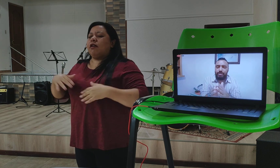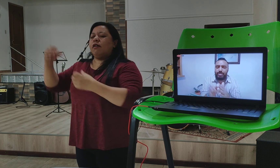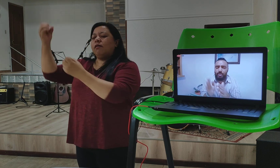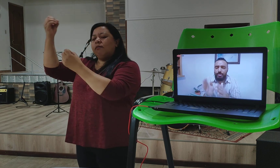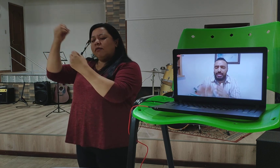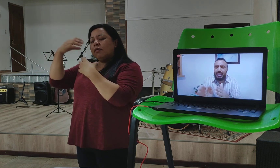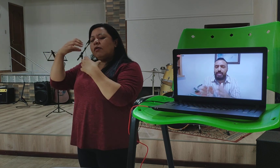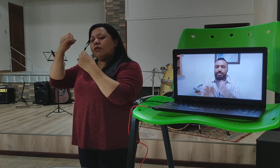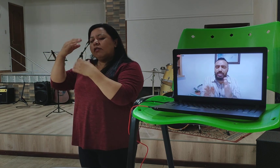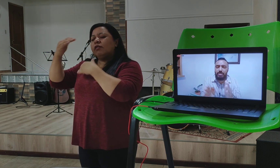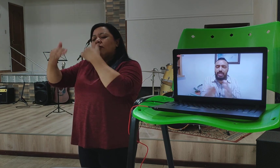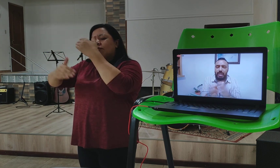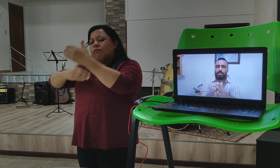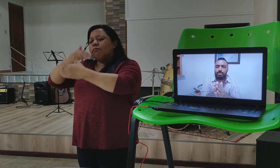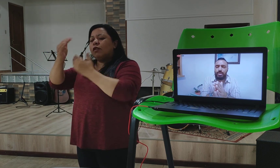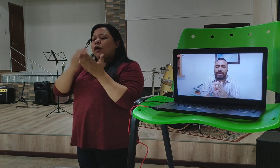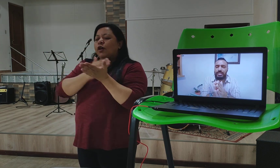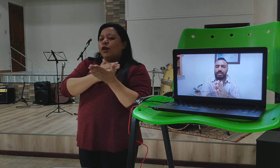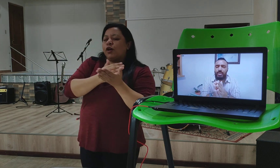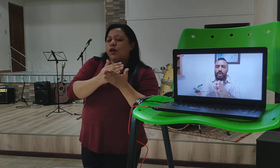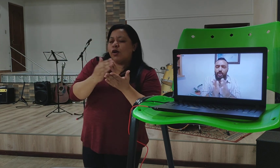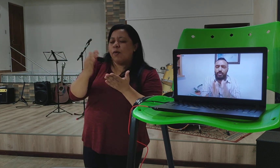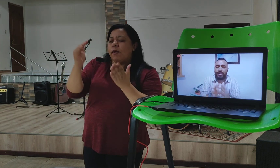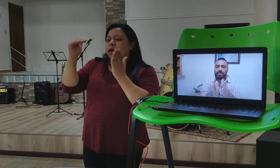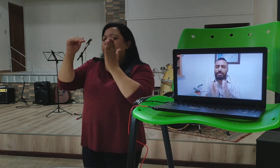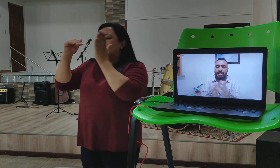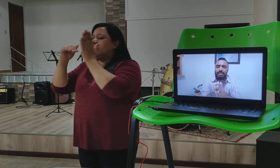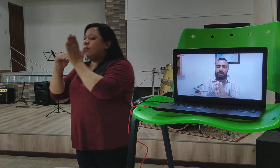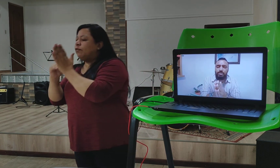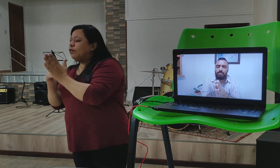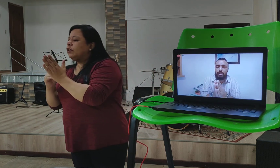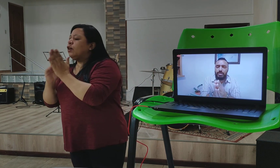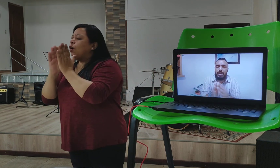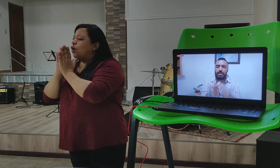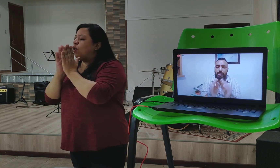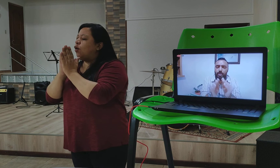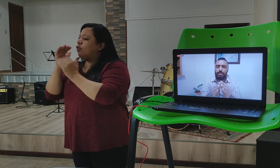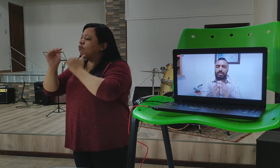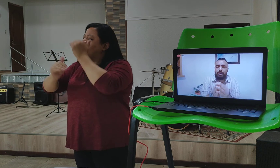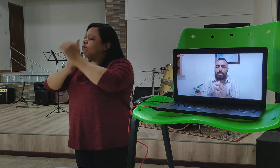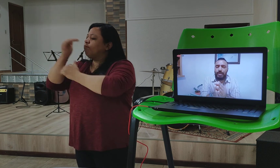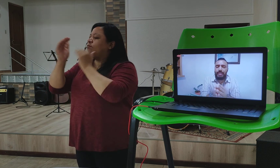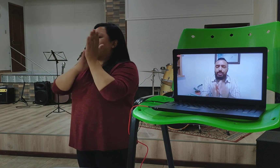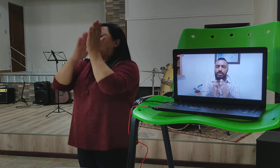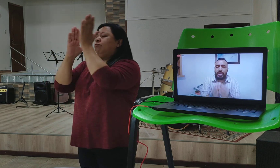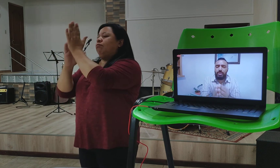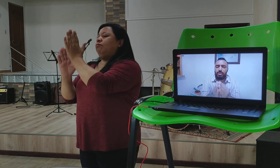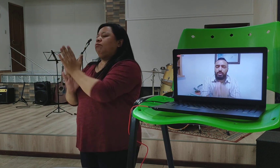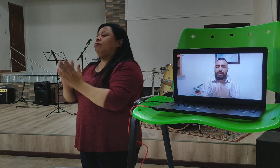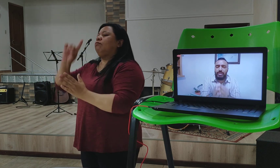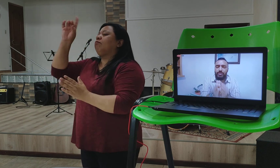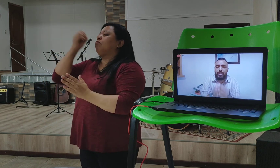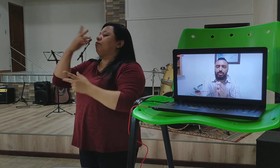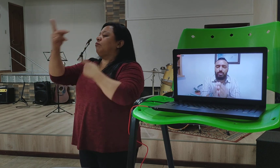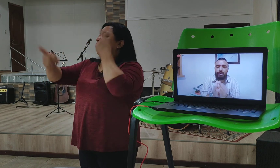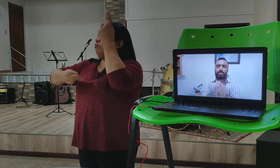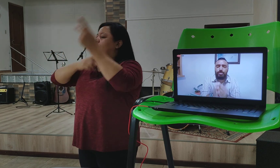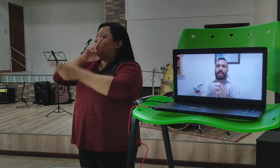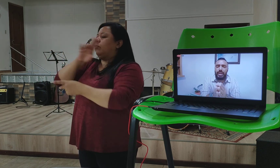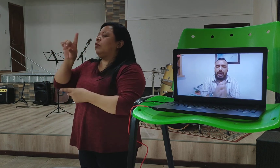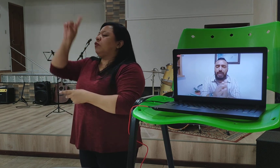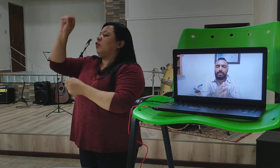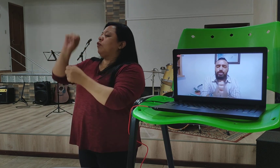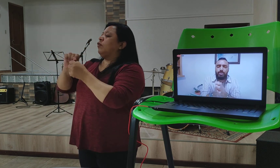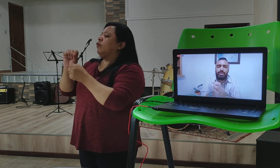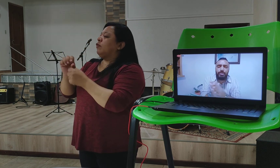ensinar, ó Deus, a começarmos e terminarmos uma oração, louvando e bendizendo o Teu nome, porque como diz a Tua palavra, o Senhor nos tem feito muito